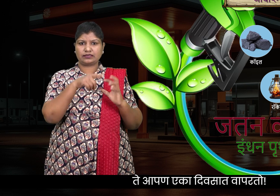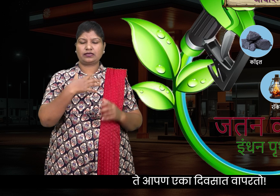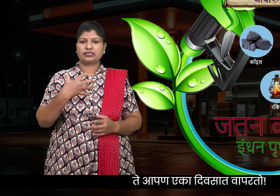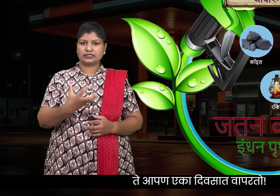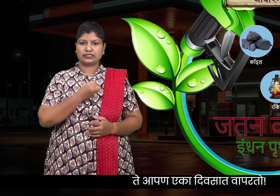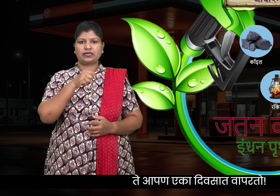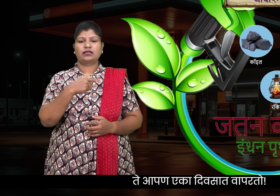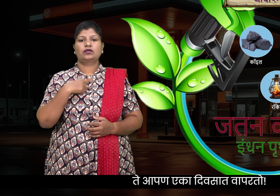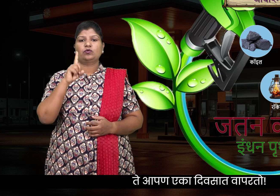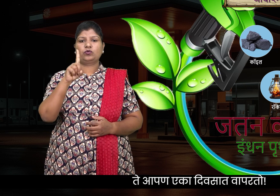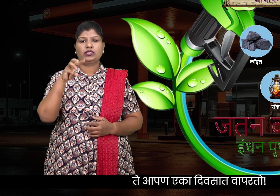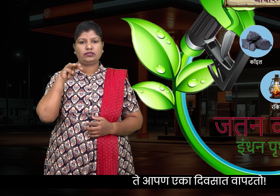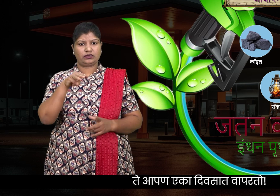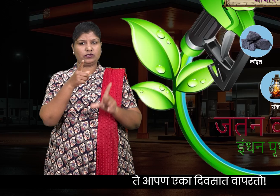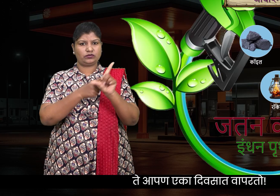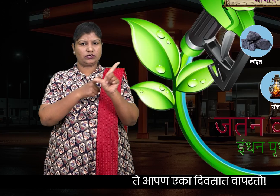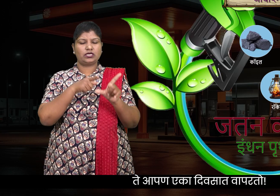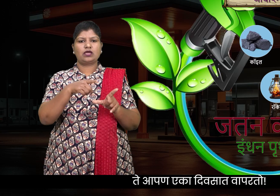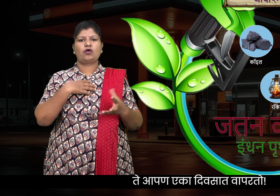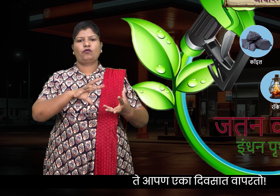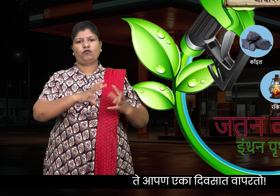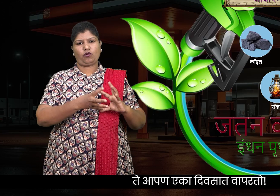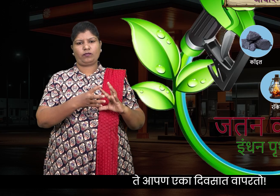ते आपण एका दिवसात वापरतो.